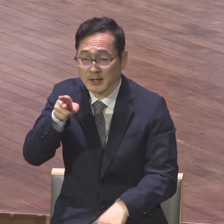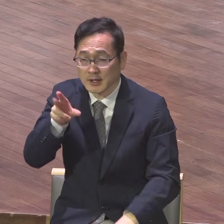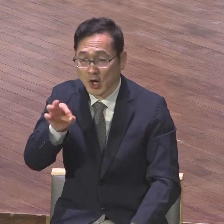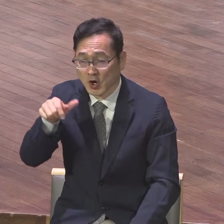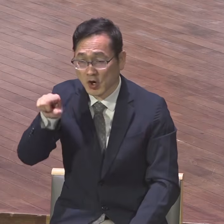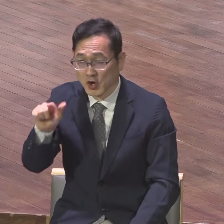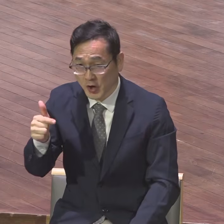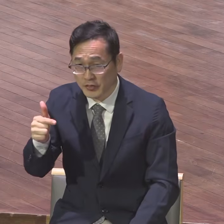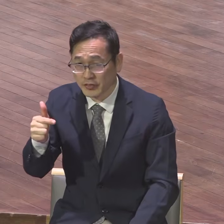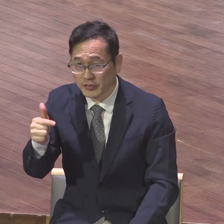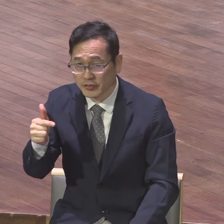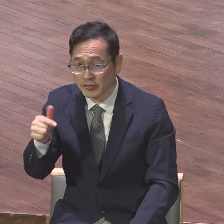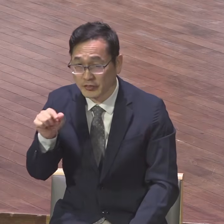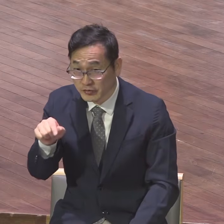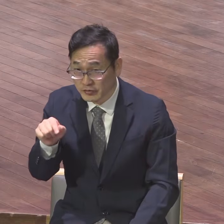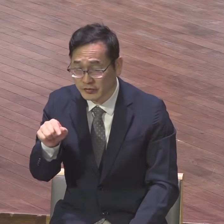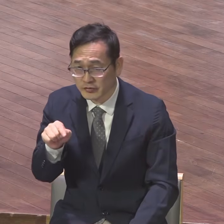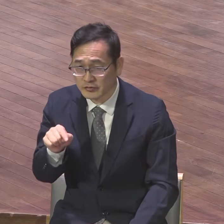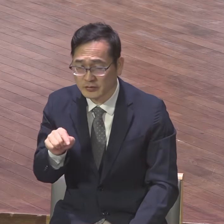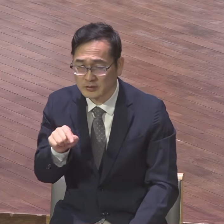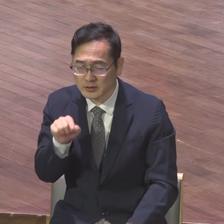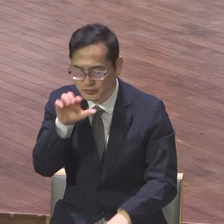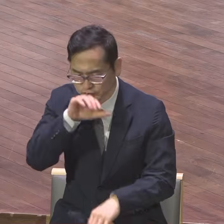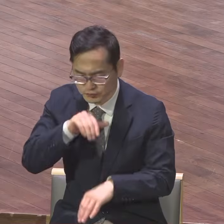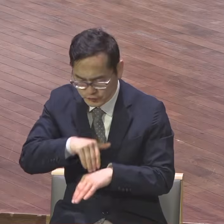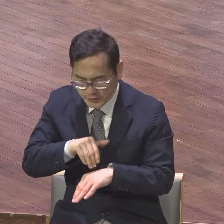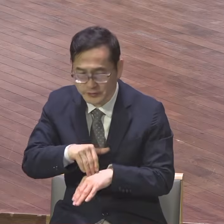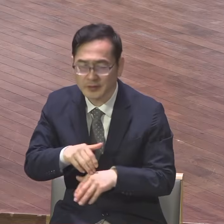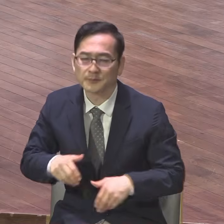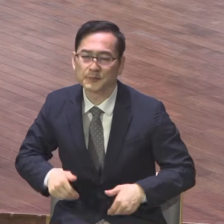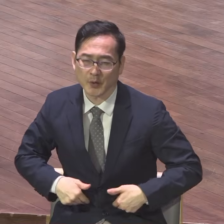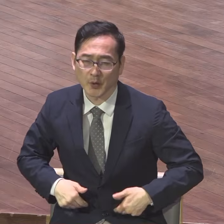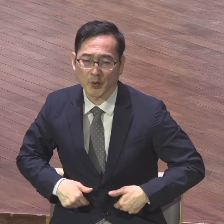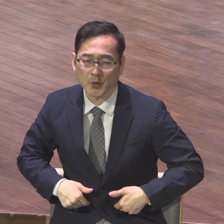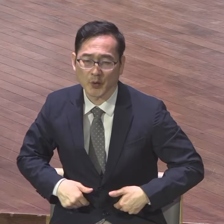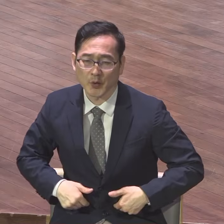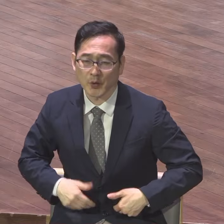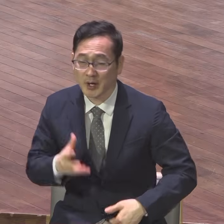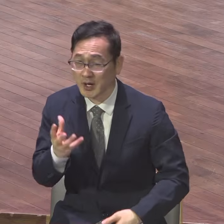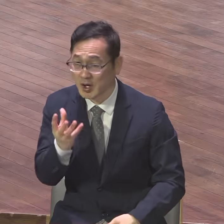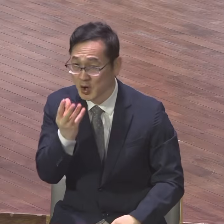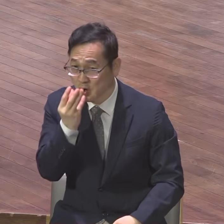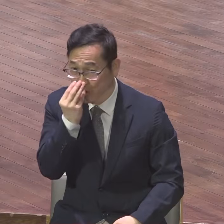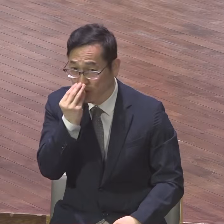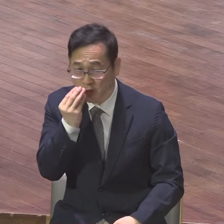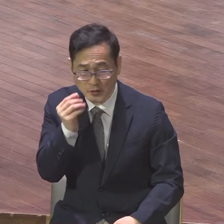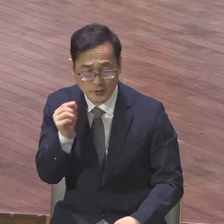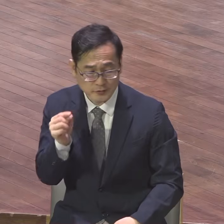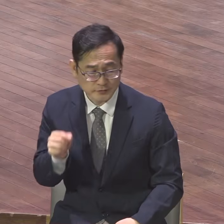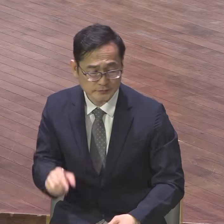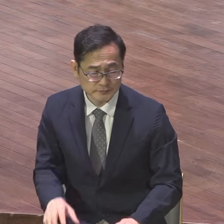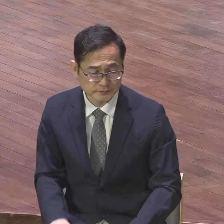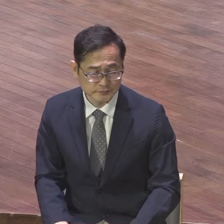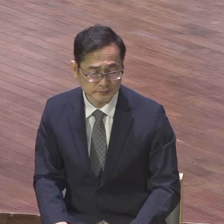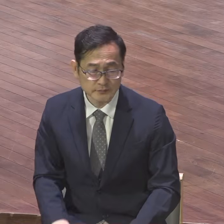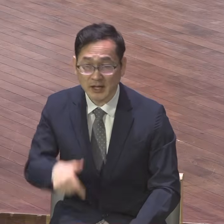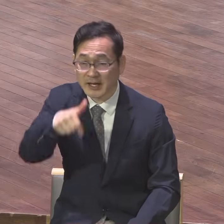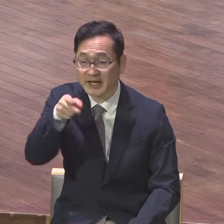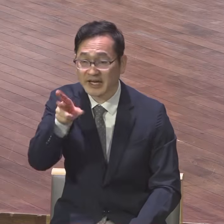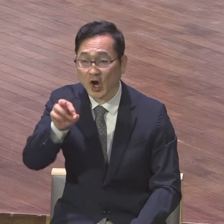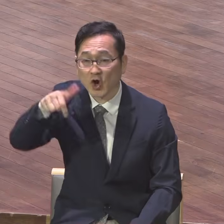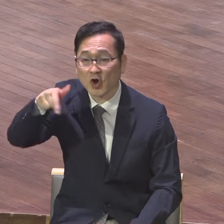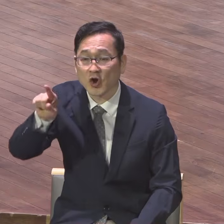훈련 필요하다는 거지요. 경건의 본질은 뭐요? 경건은 무엇을 경건이라